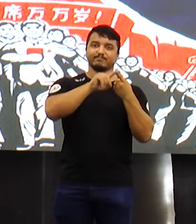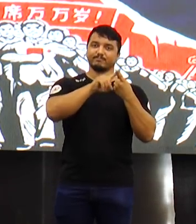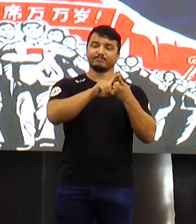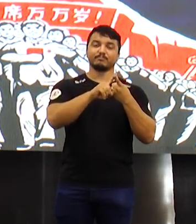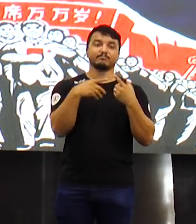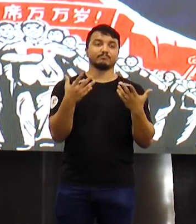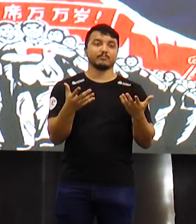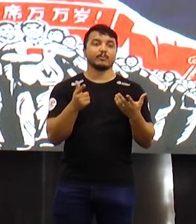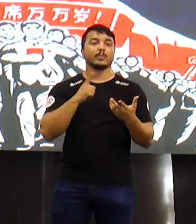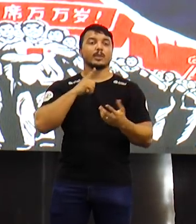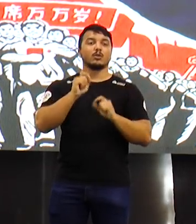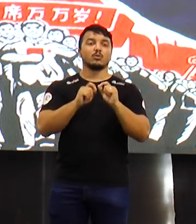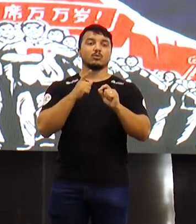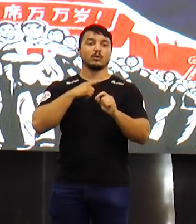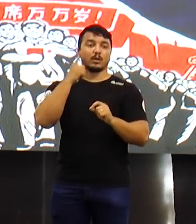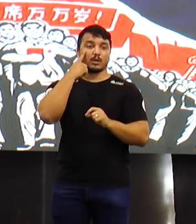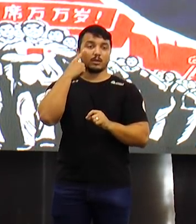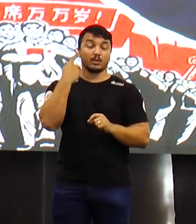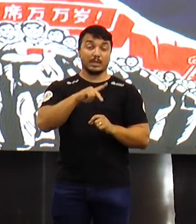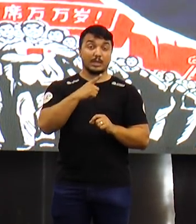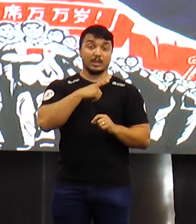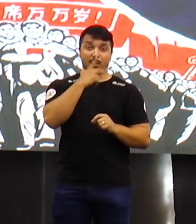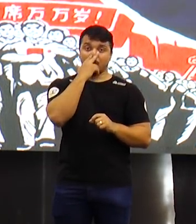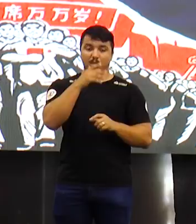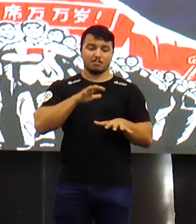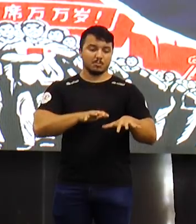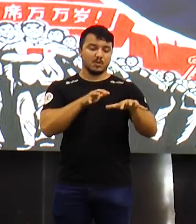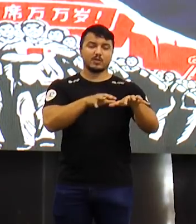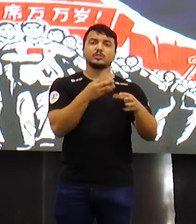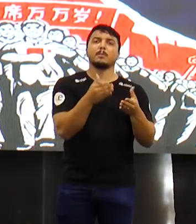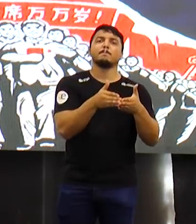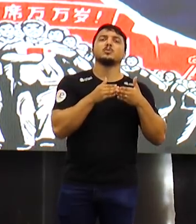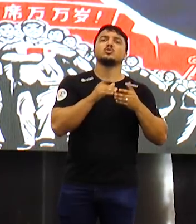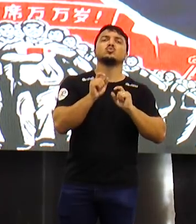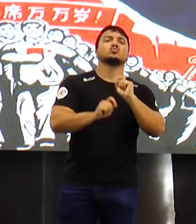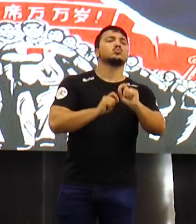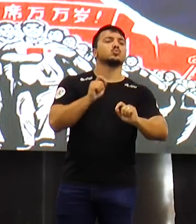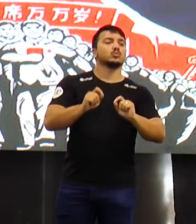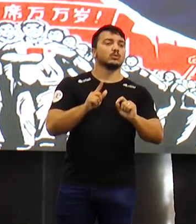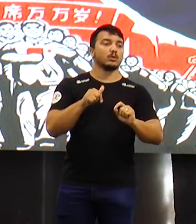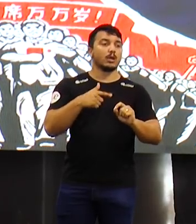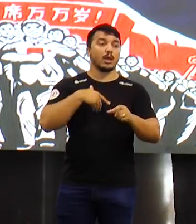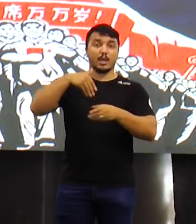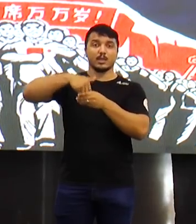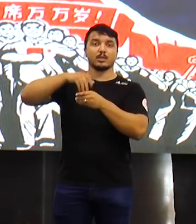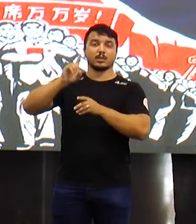Segundo, o que os manifestantes estavam pleiteando na rua? A